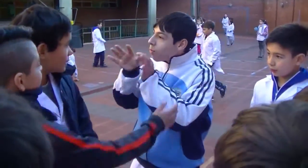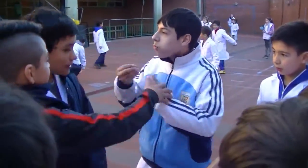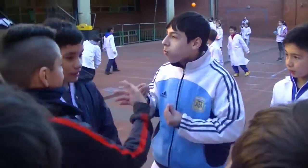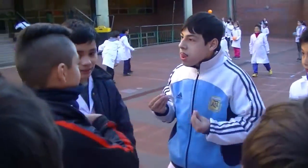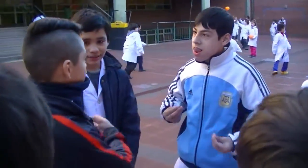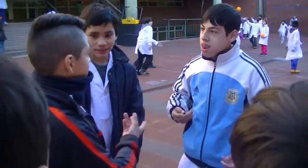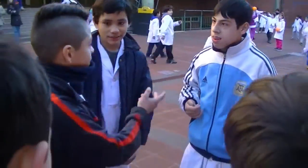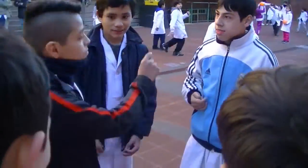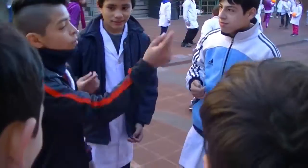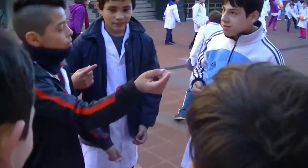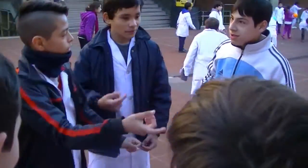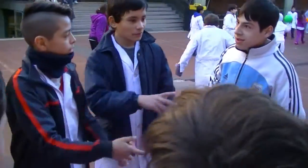Juntarnos por tantos